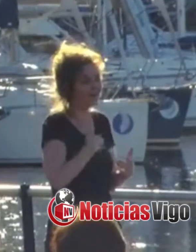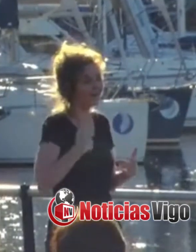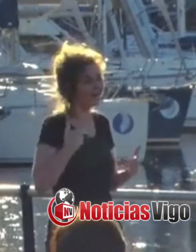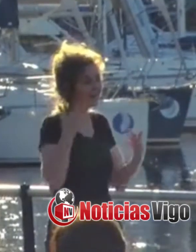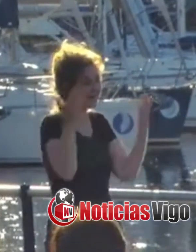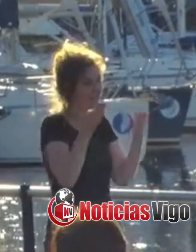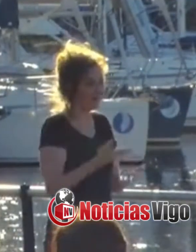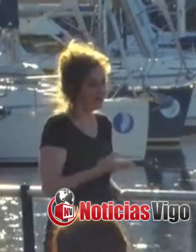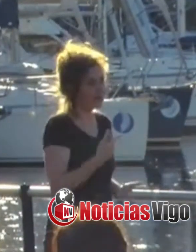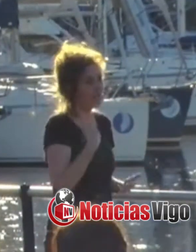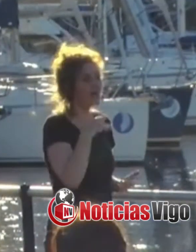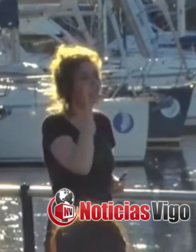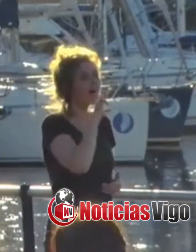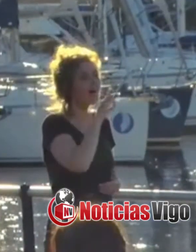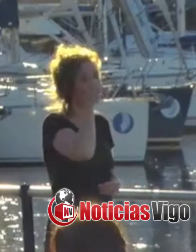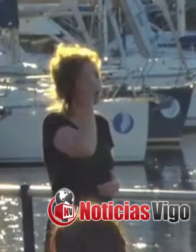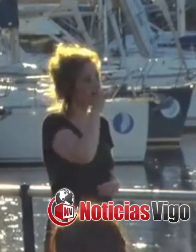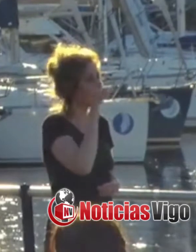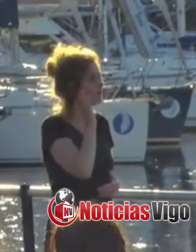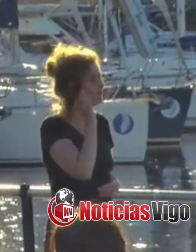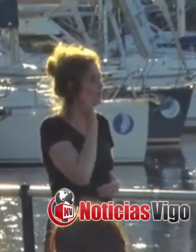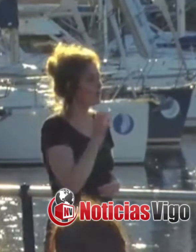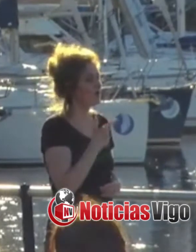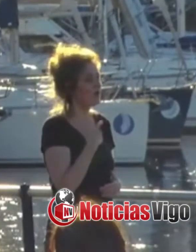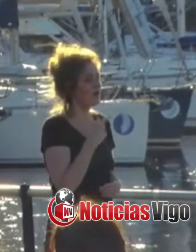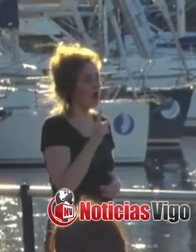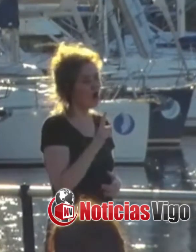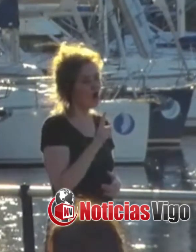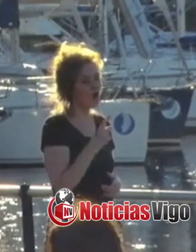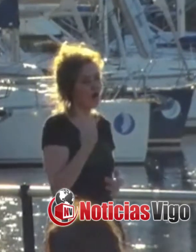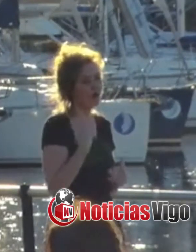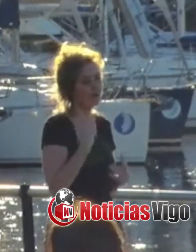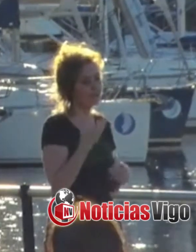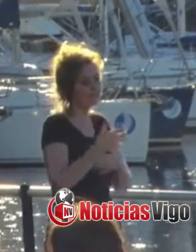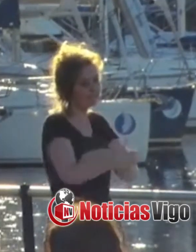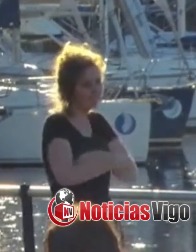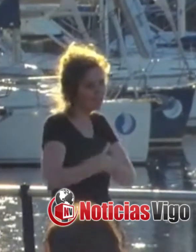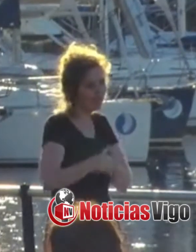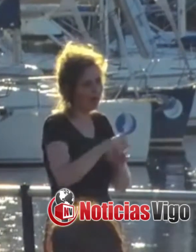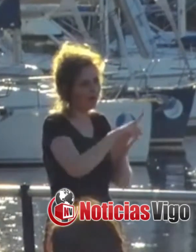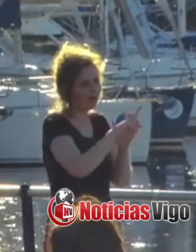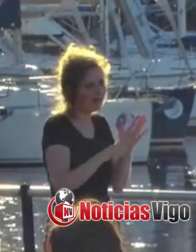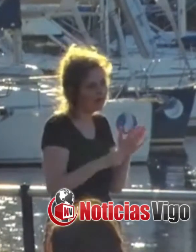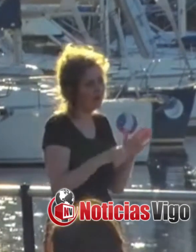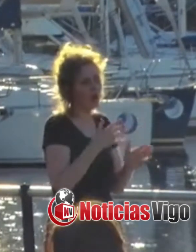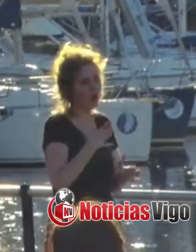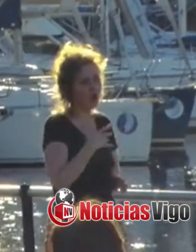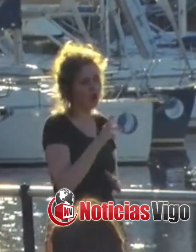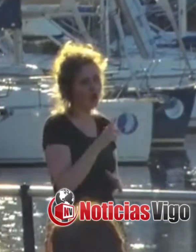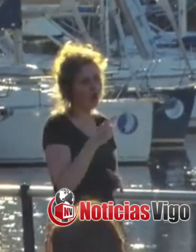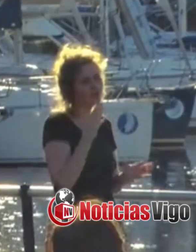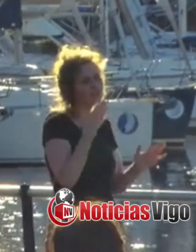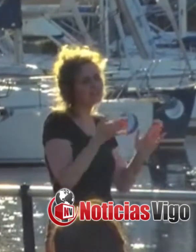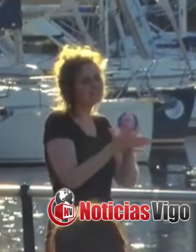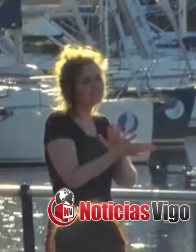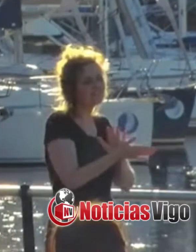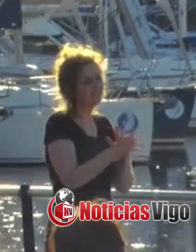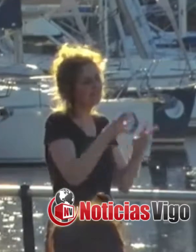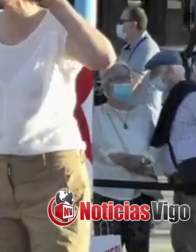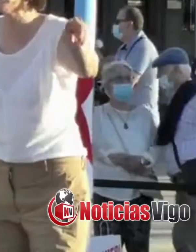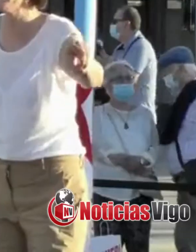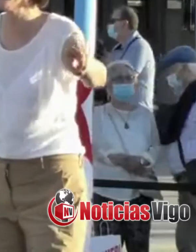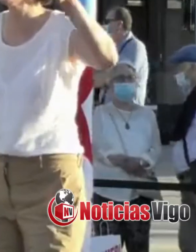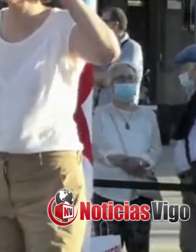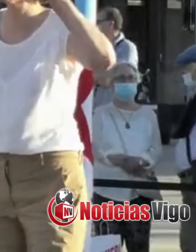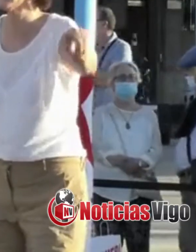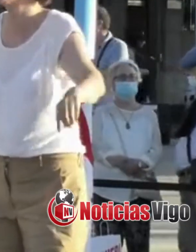os galegos e as galegas a non resignarnos á precariedade, ao retroceso e o que significa as políticas